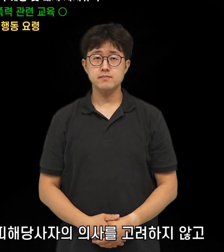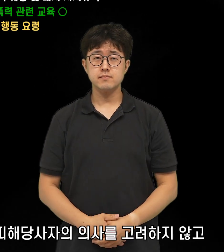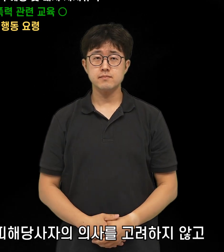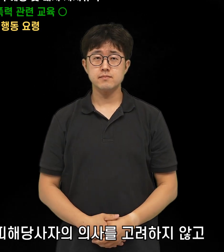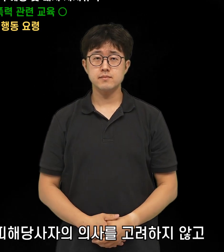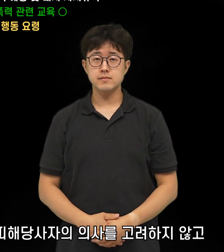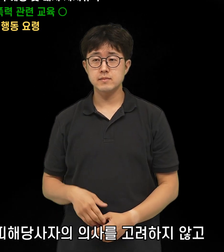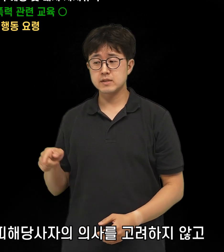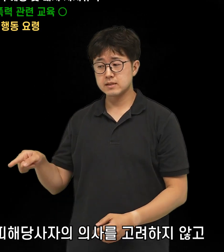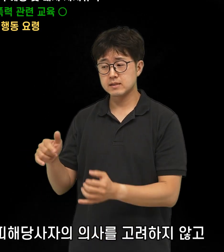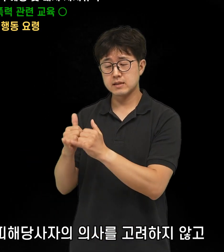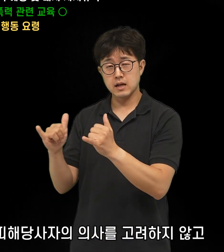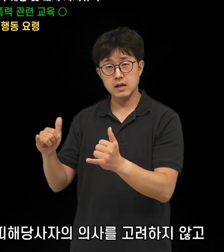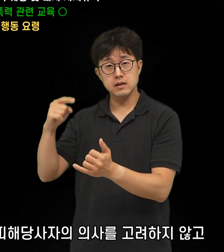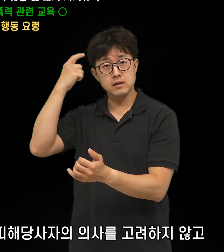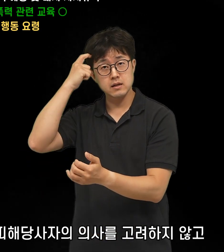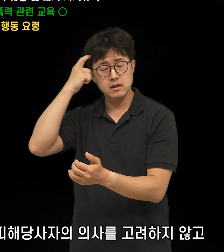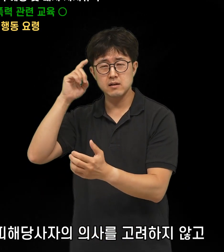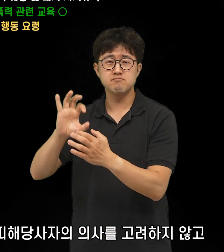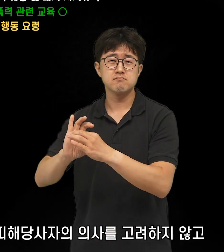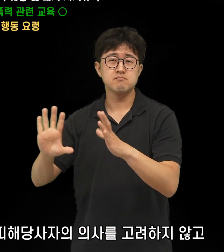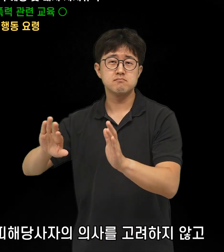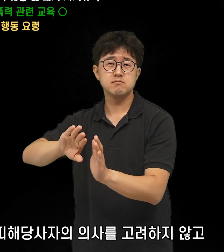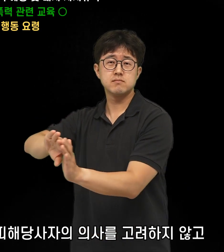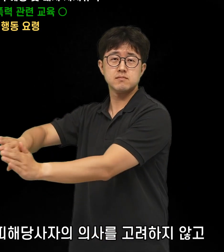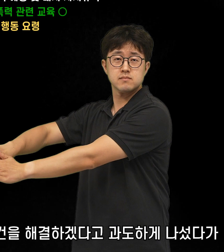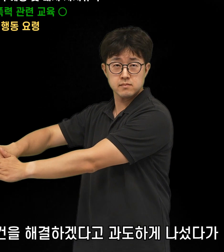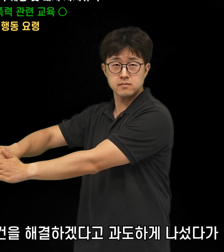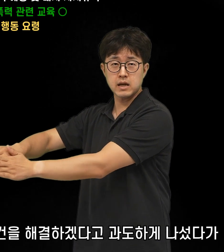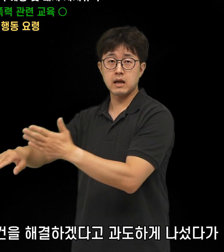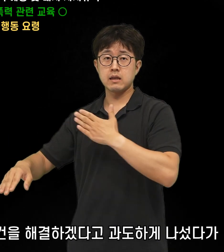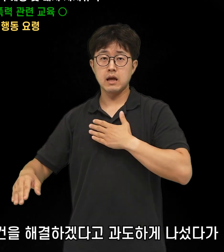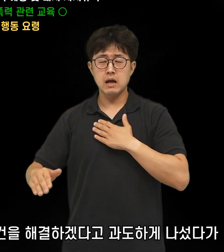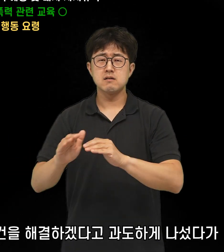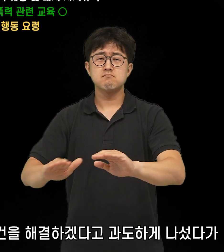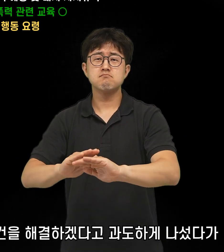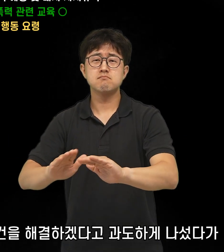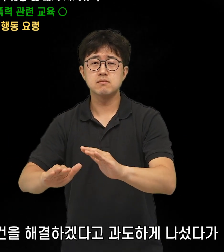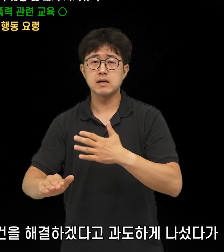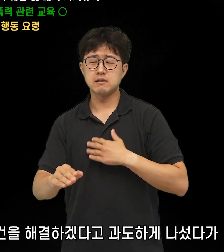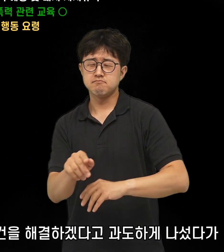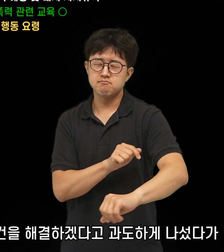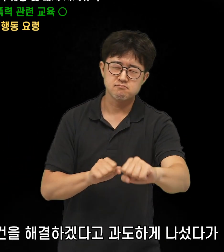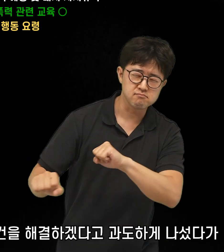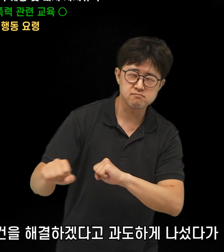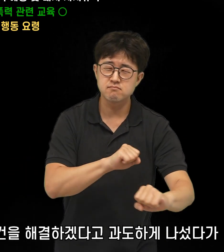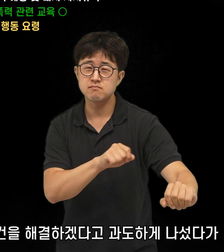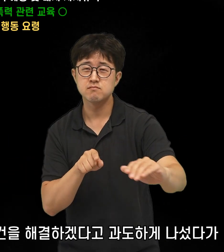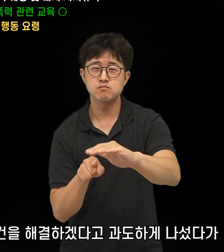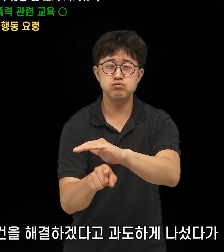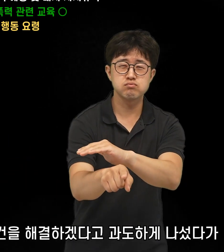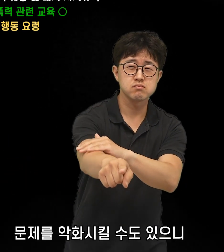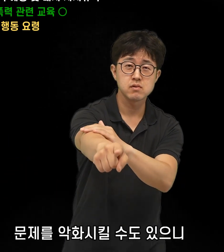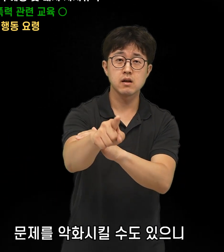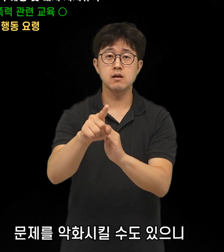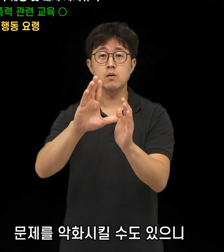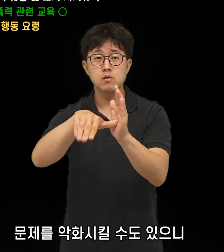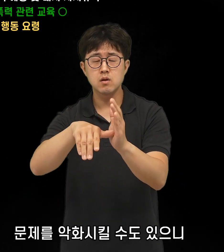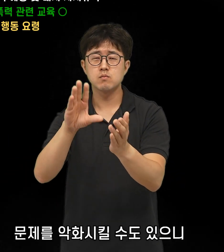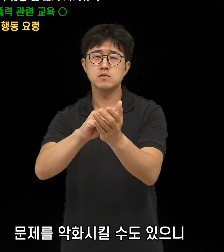피해 당사자의 의사를 고려하지 않고 사건을 해결하겠다고 과도하게 나섰다가 문제를 악화시킬